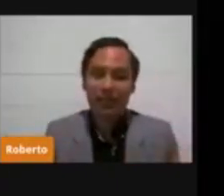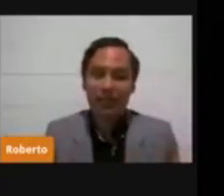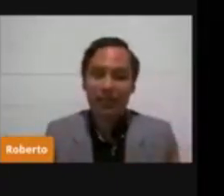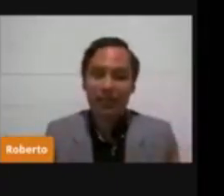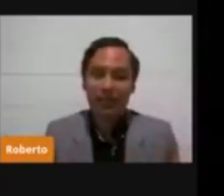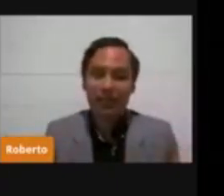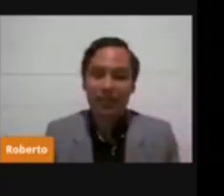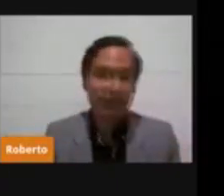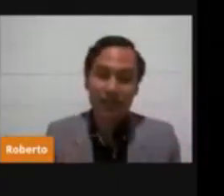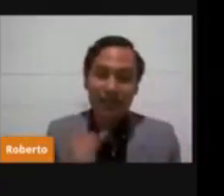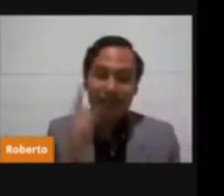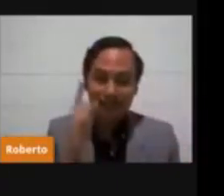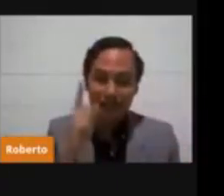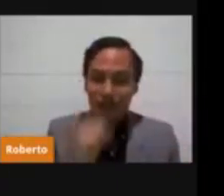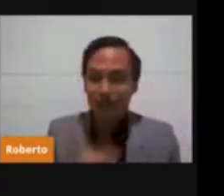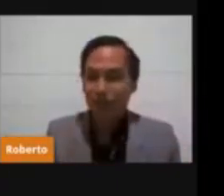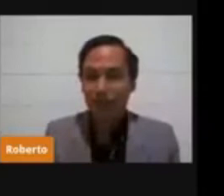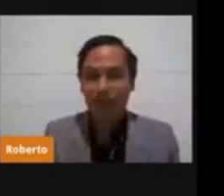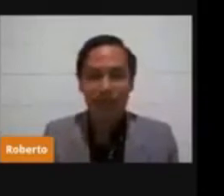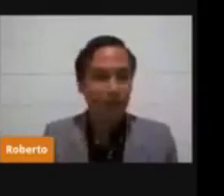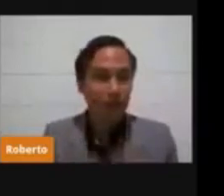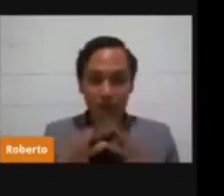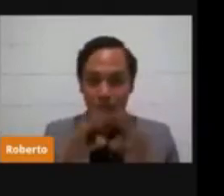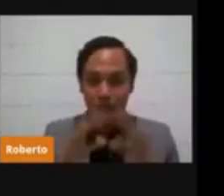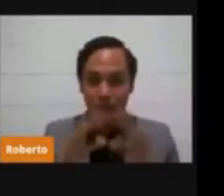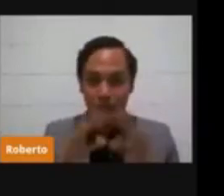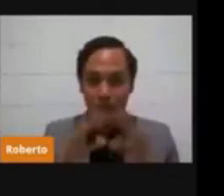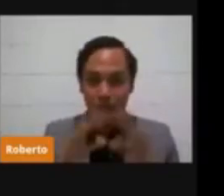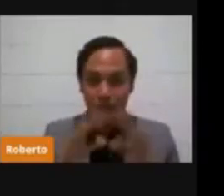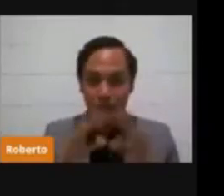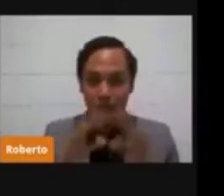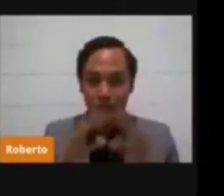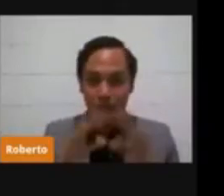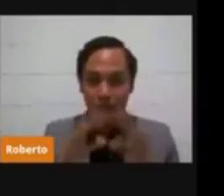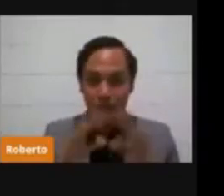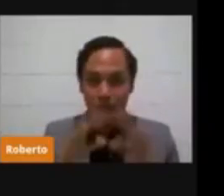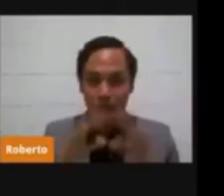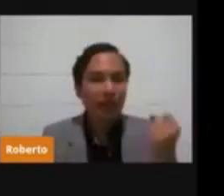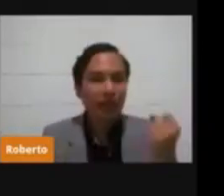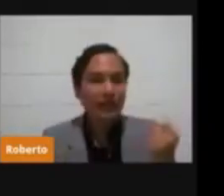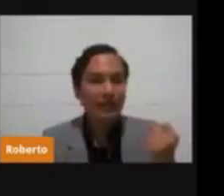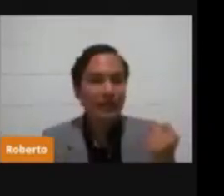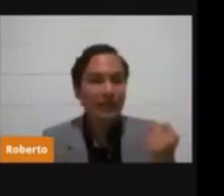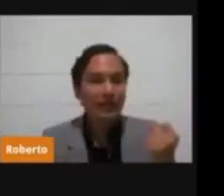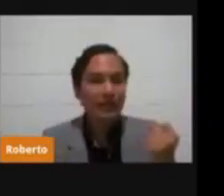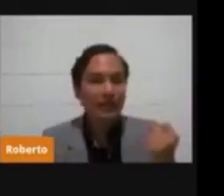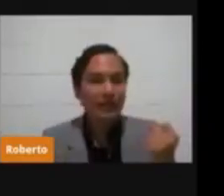pues, solamente en derechos humanos, porque somos completamente diferentes, y aquí este